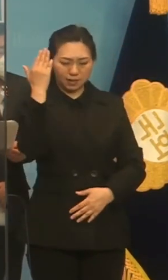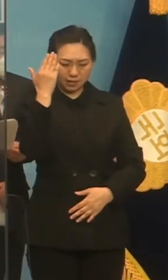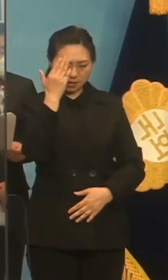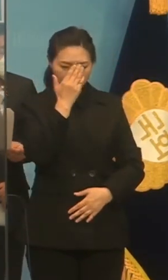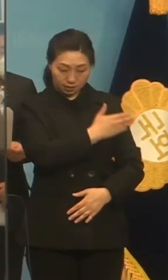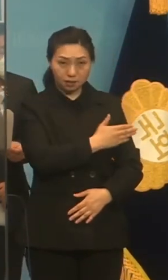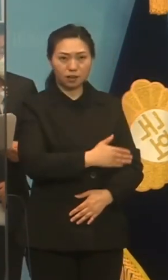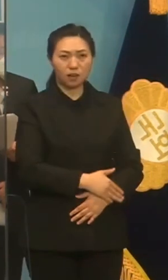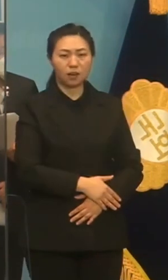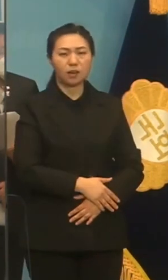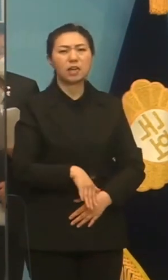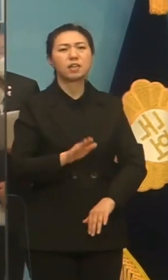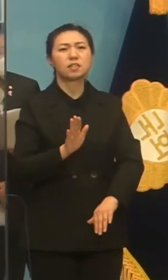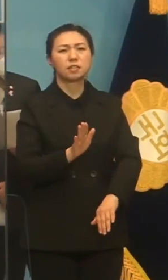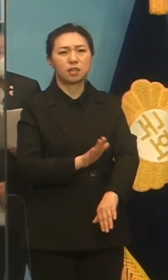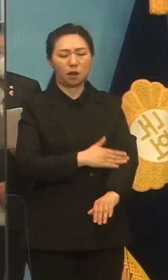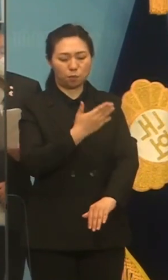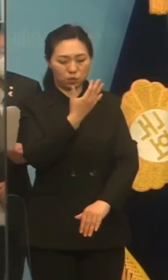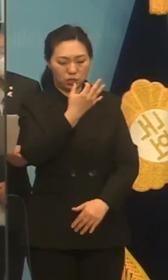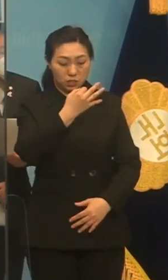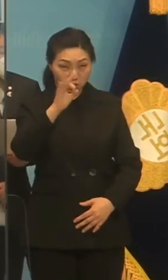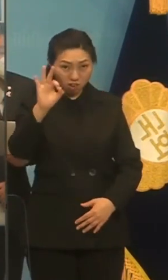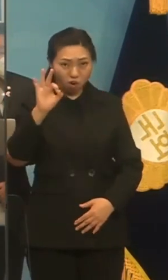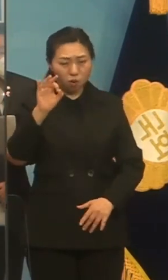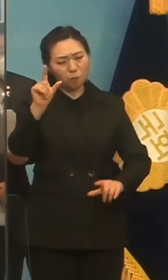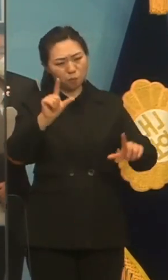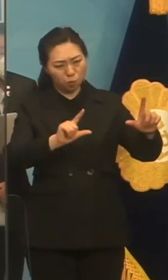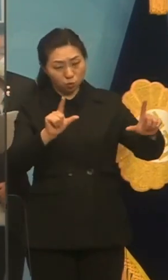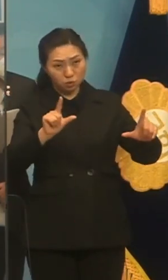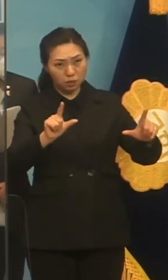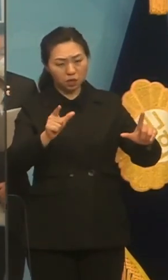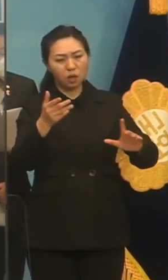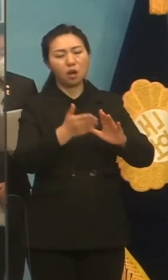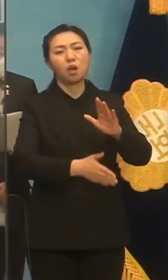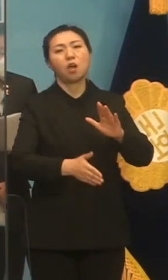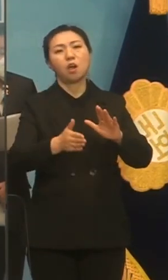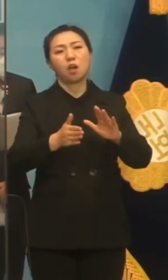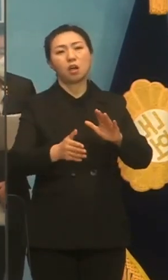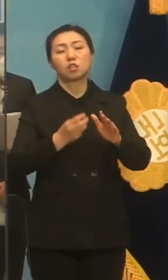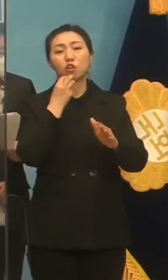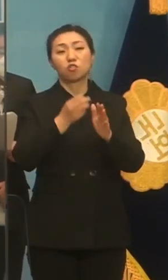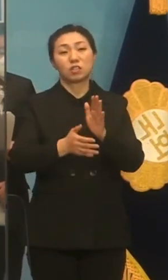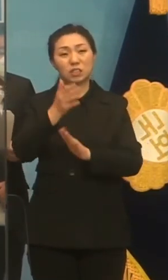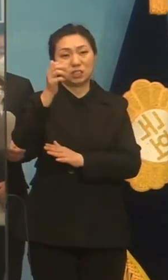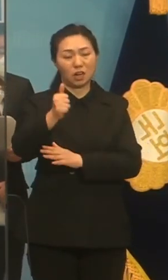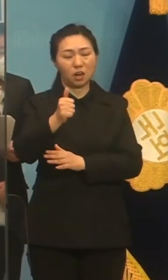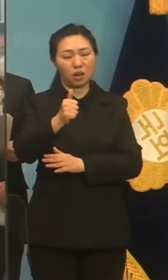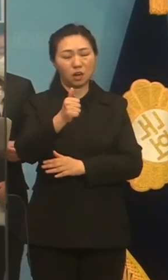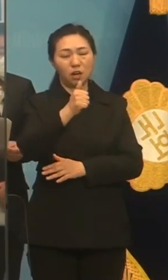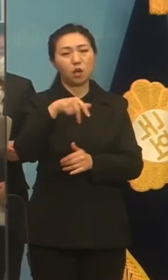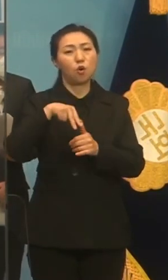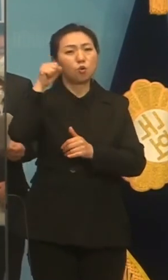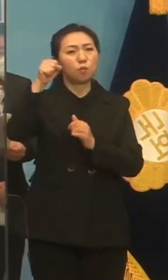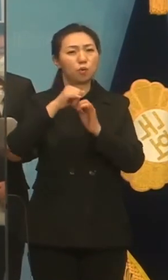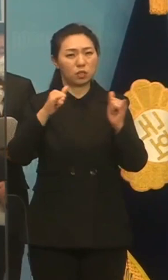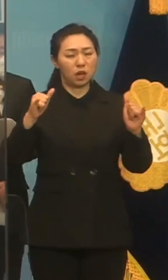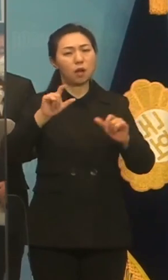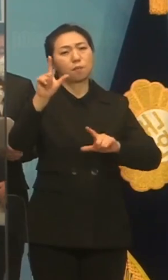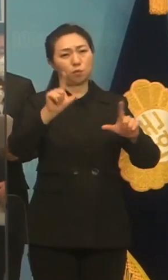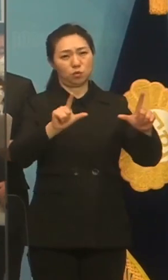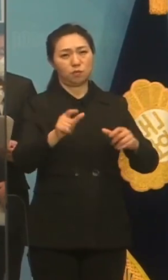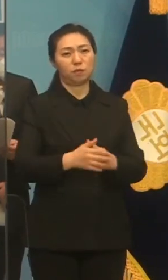잘못을 인정하는 게 01 펑 어후 받아서 올바른 사탕 입니다